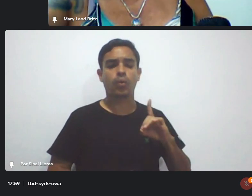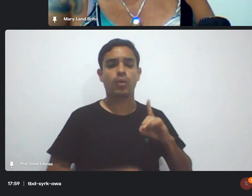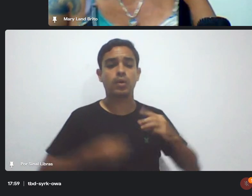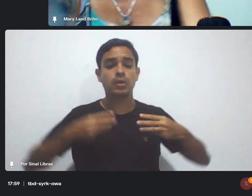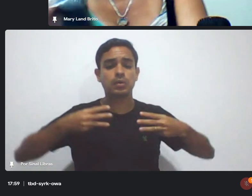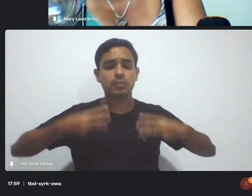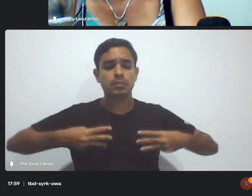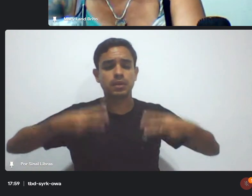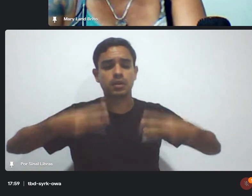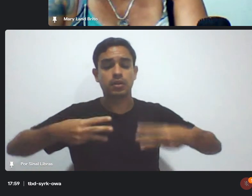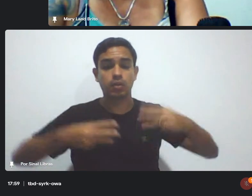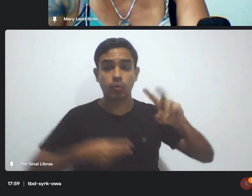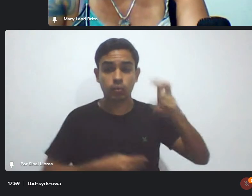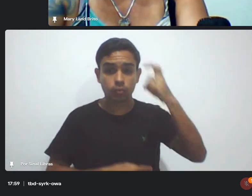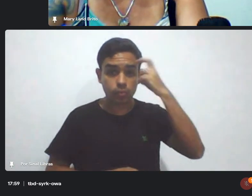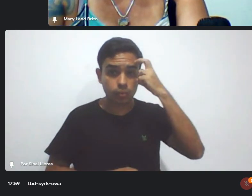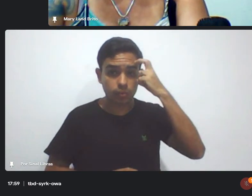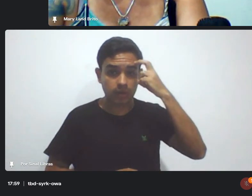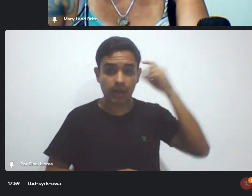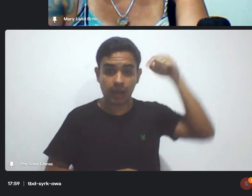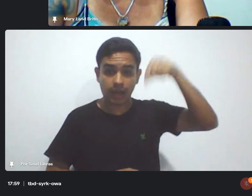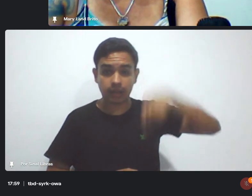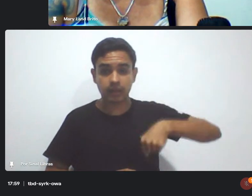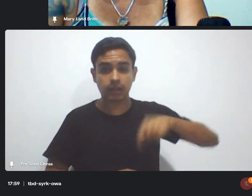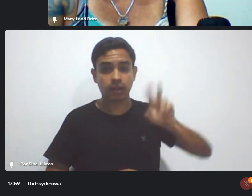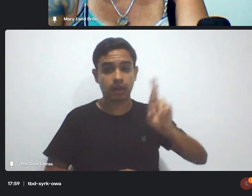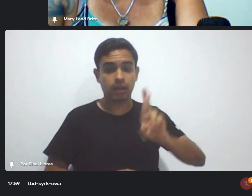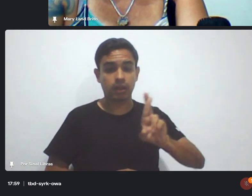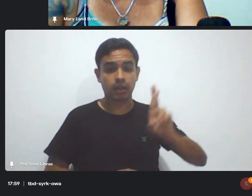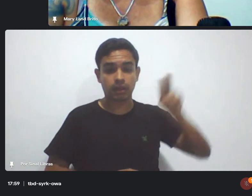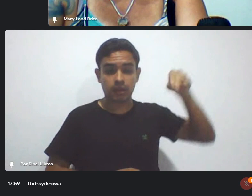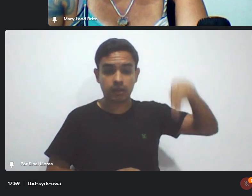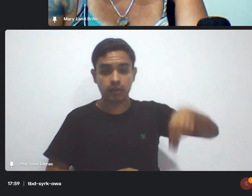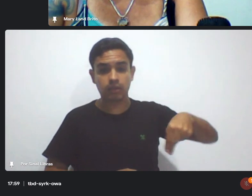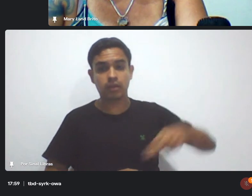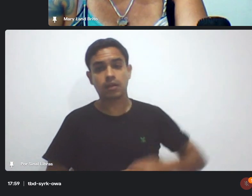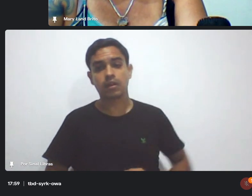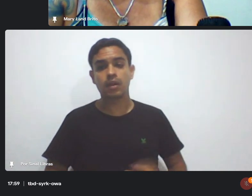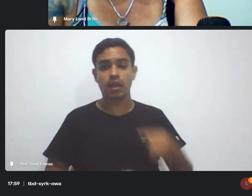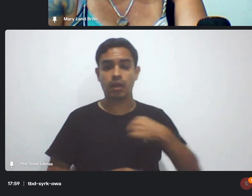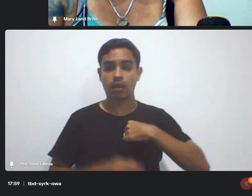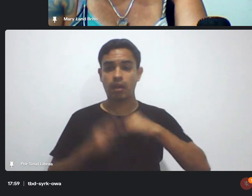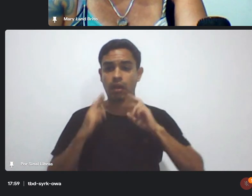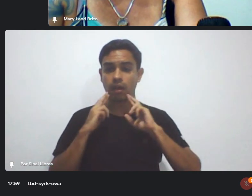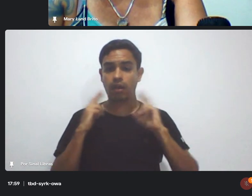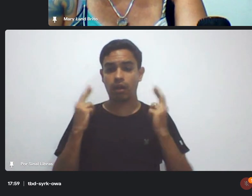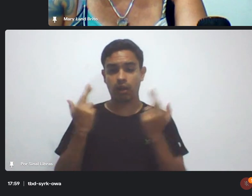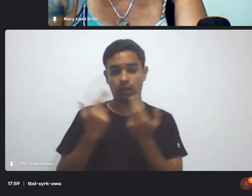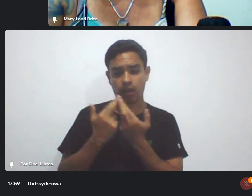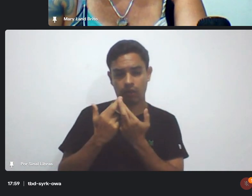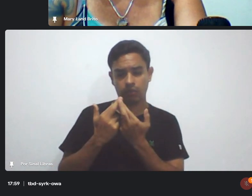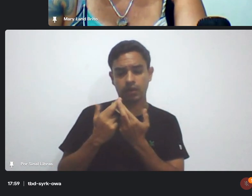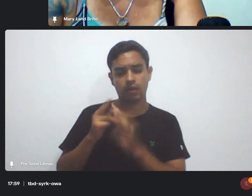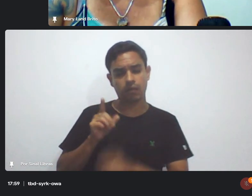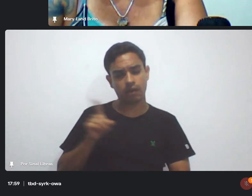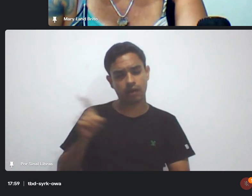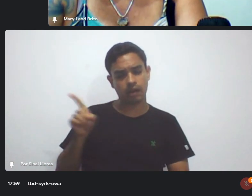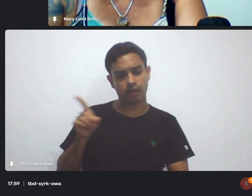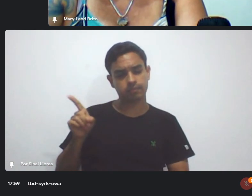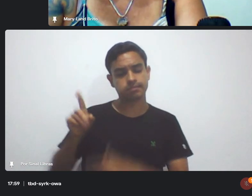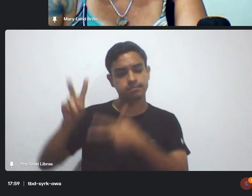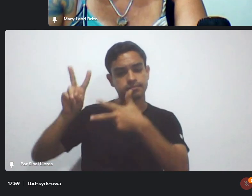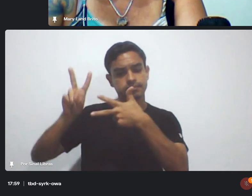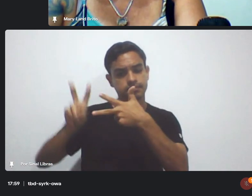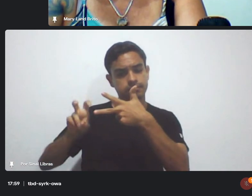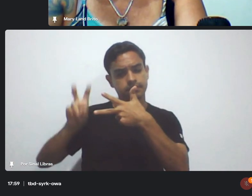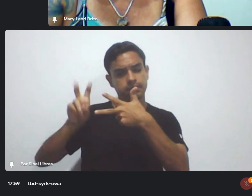aqui no Rio Grande do Norte. Eu saí estou na reunião paralela aqui, uma reunião do MIC, mas fiz questão